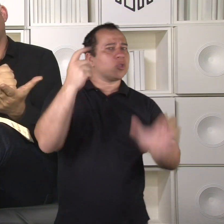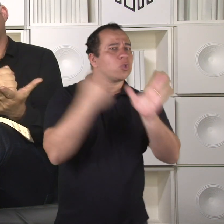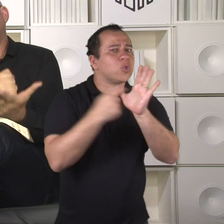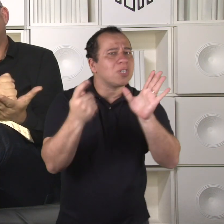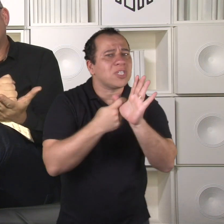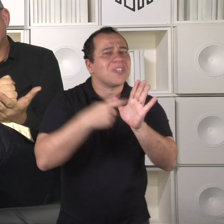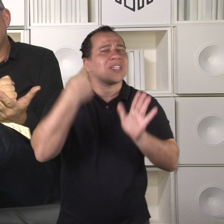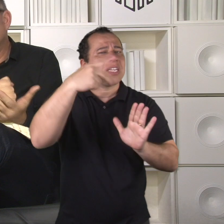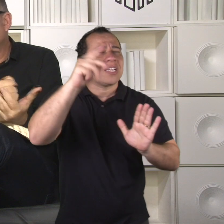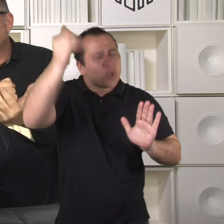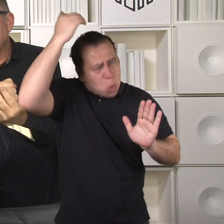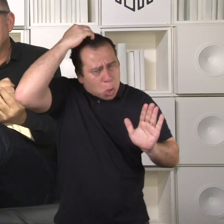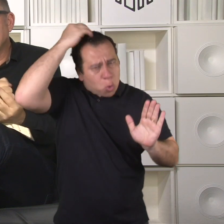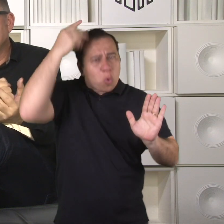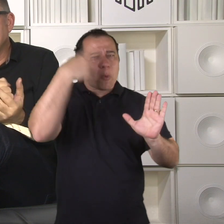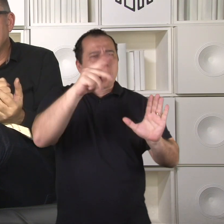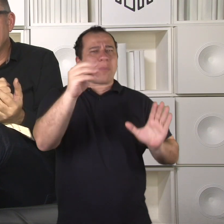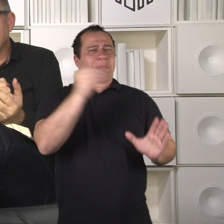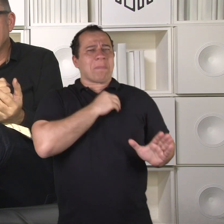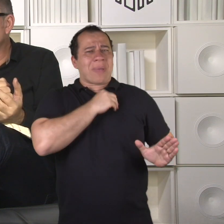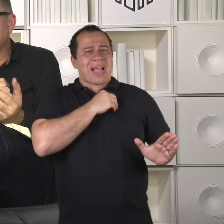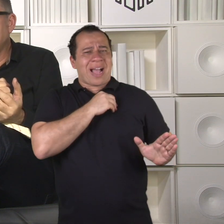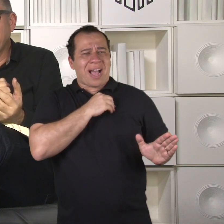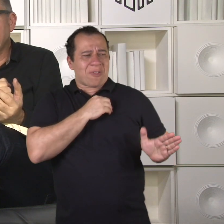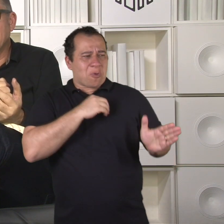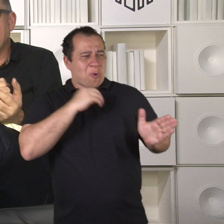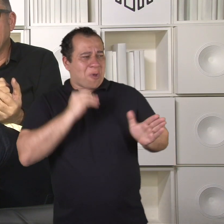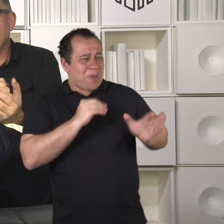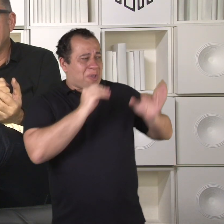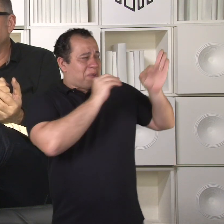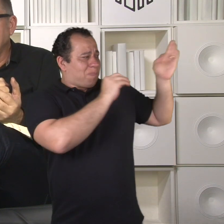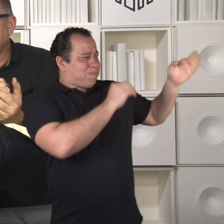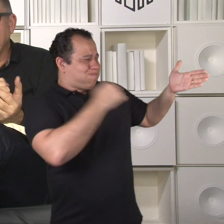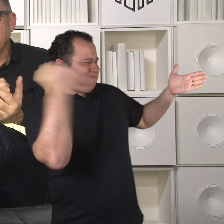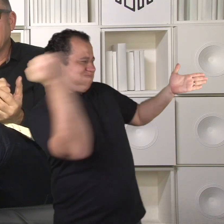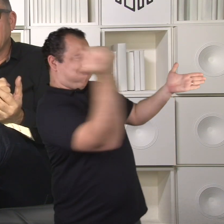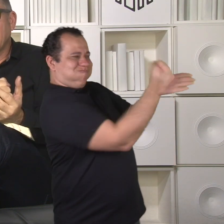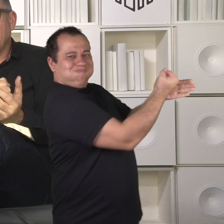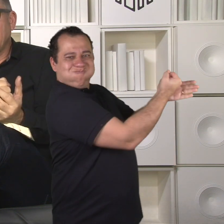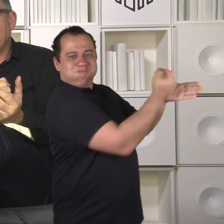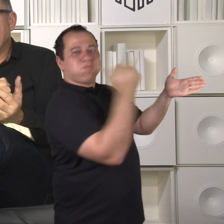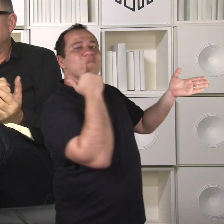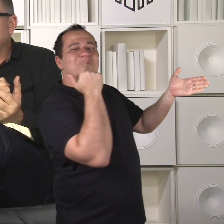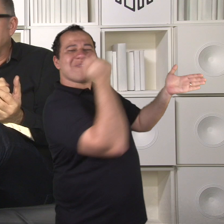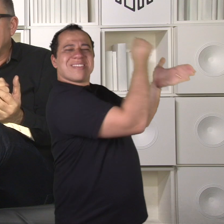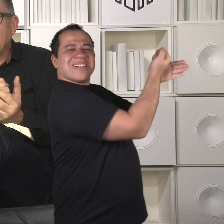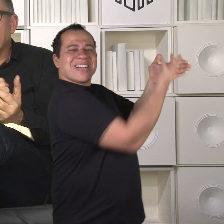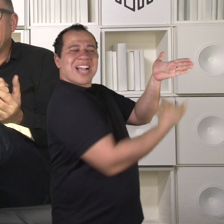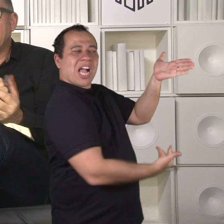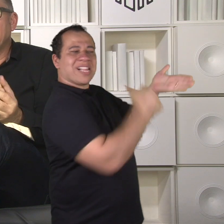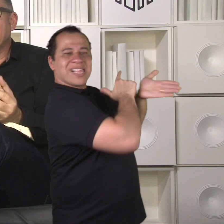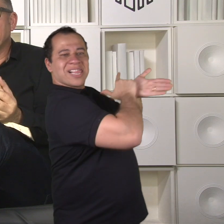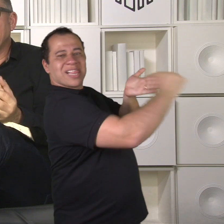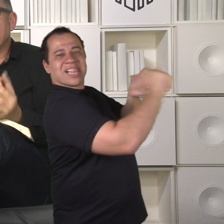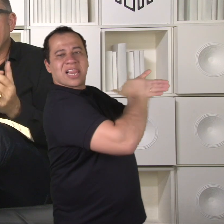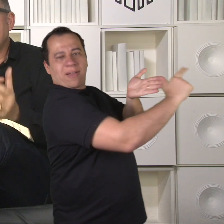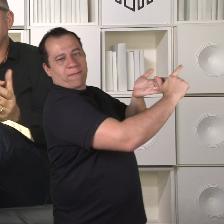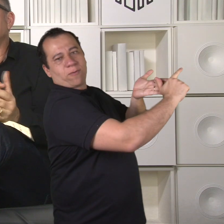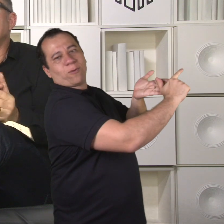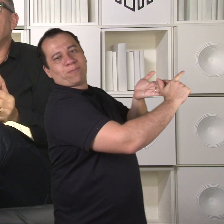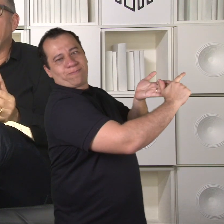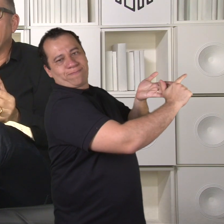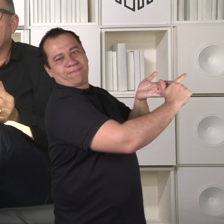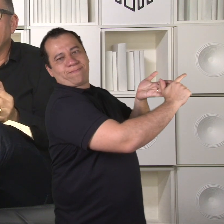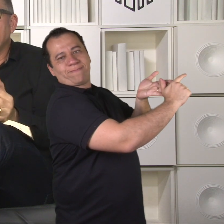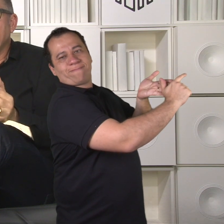Jesus, a dívida está lá, banhada pelo sangue de Jesus, você não deve mais nada para ninguém. e você não deve nada para Deus porque a sua